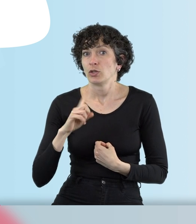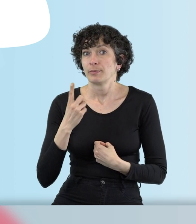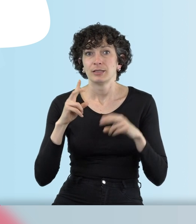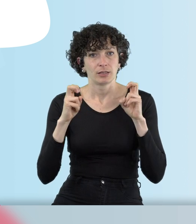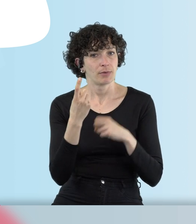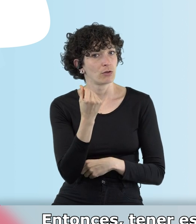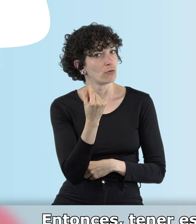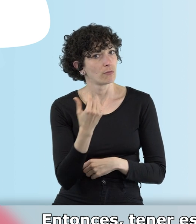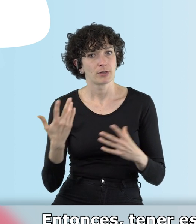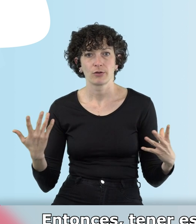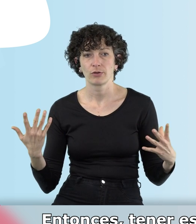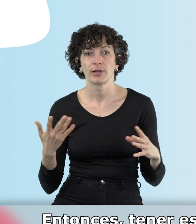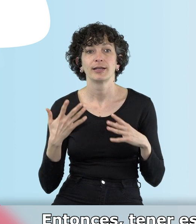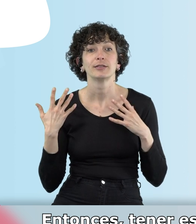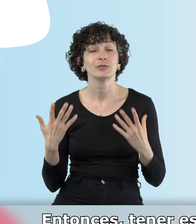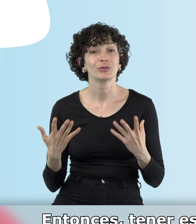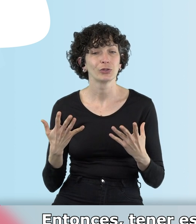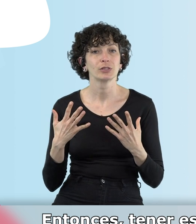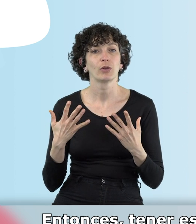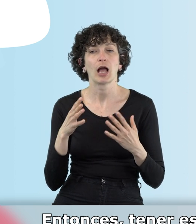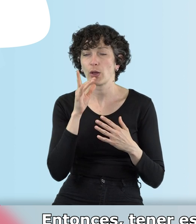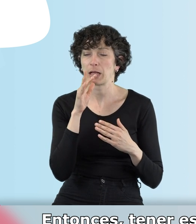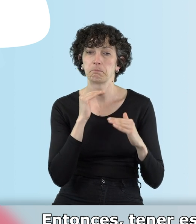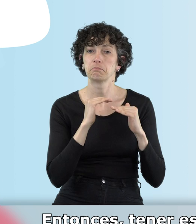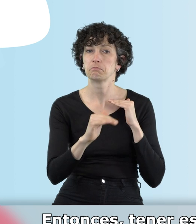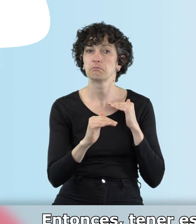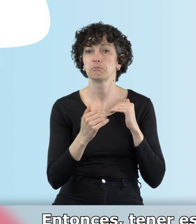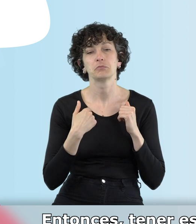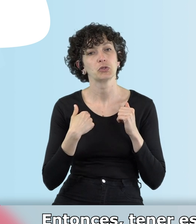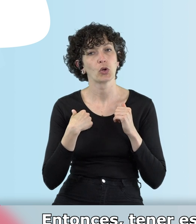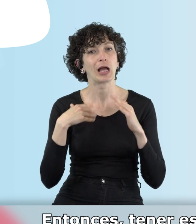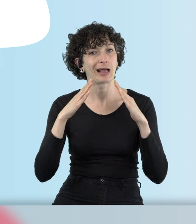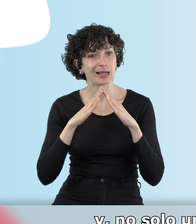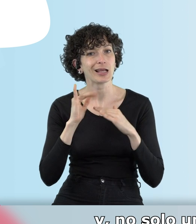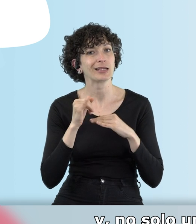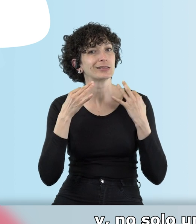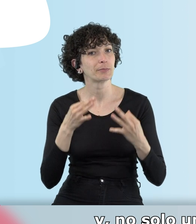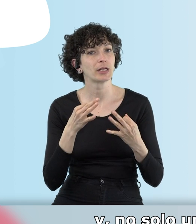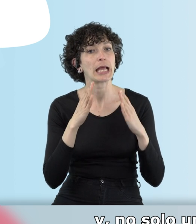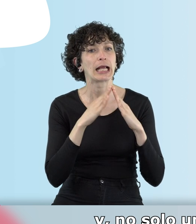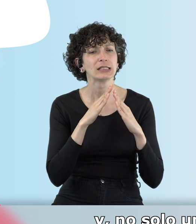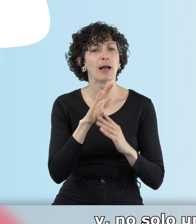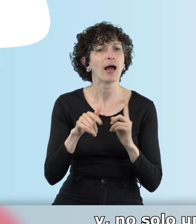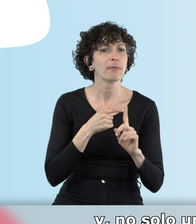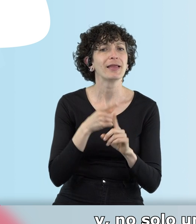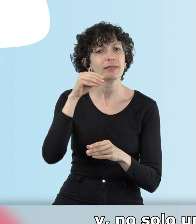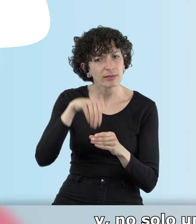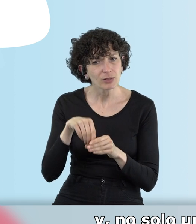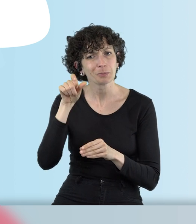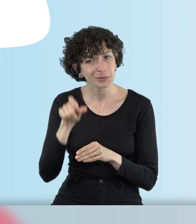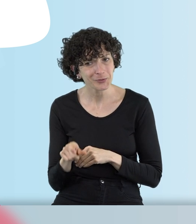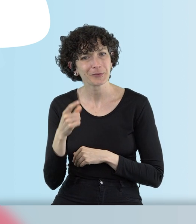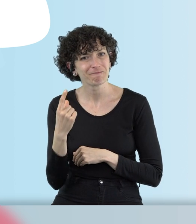el tema económico. Entonces, tener esta estabilidad de que siempre voy a tener un techo, y no solo un techo, sino un techo con